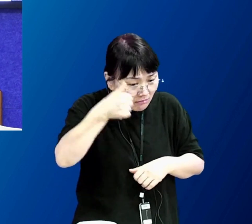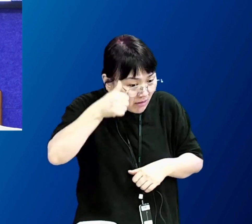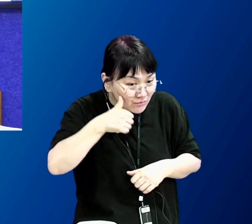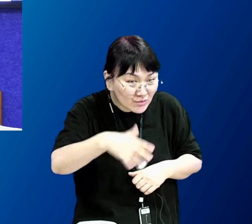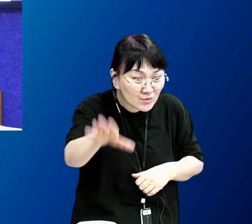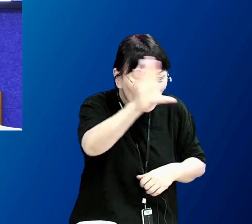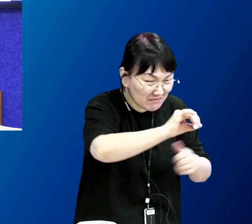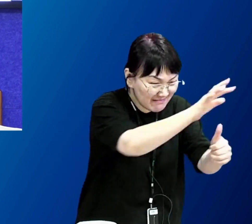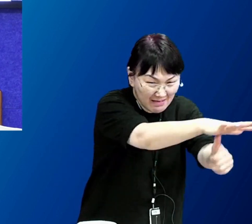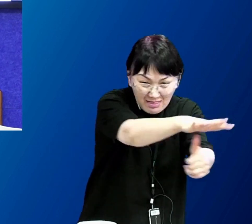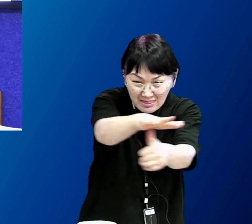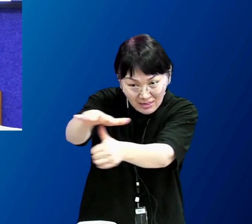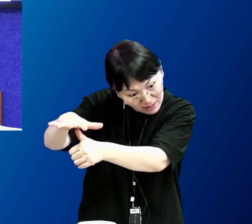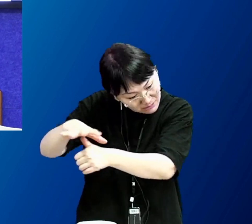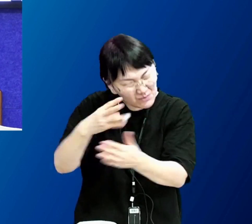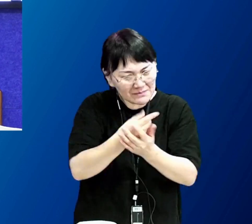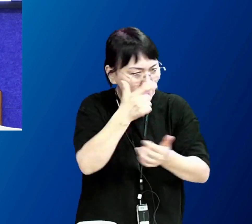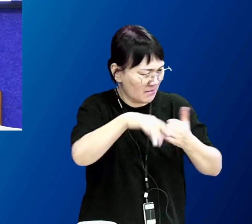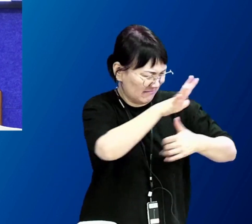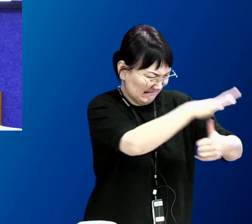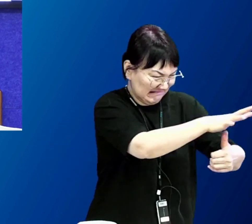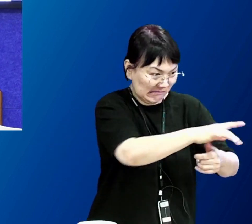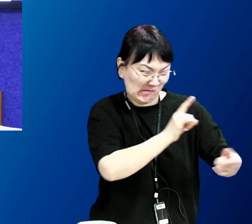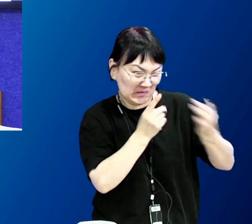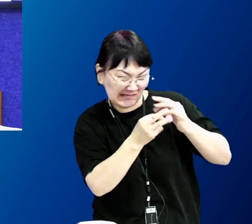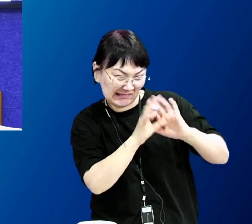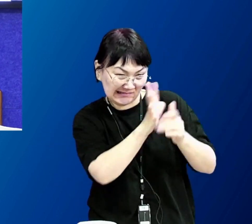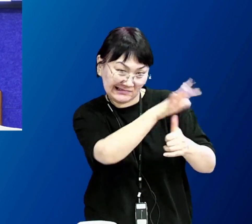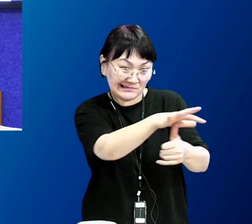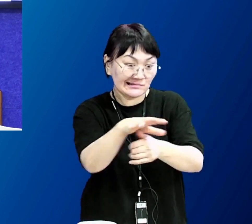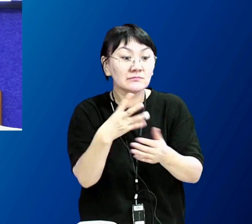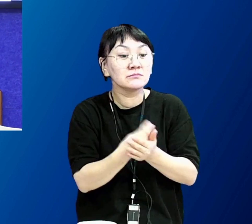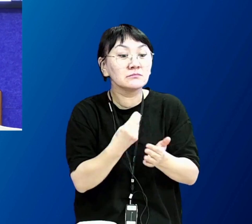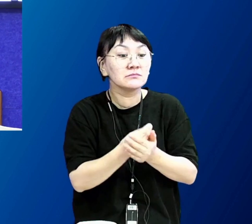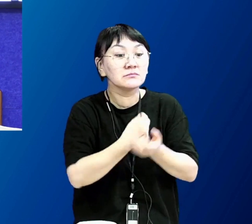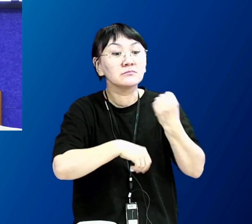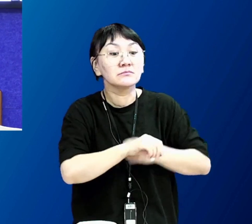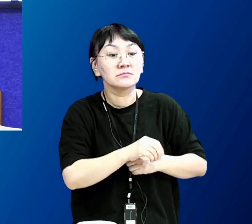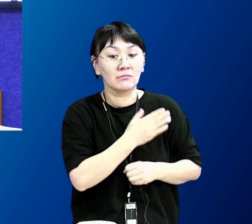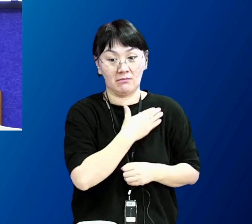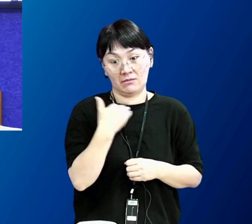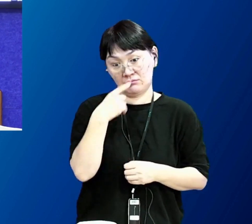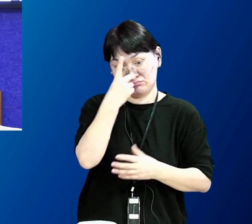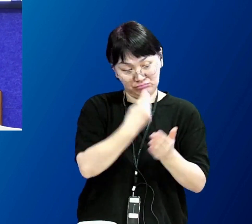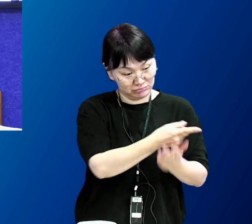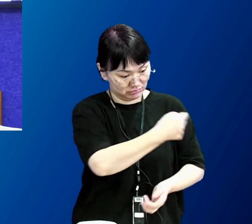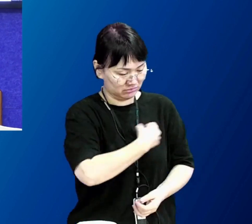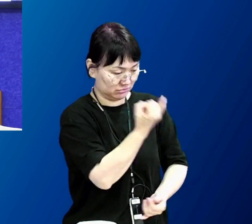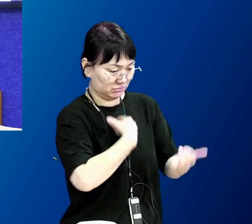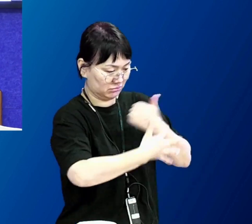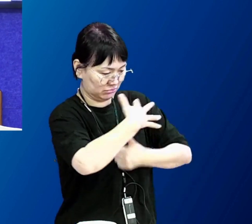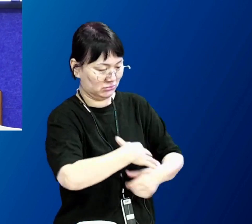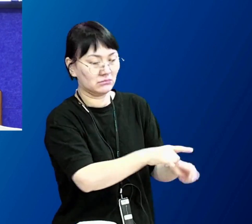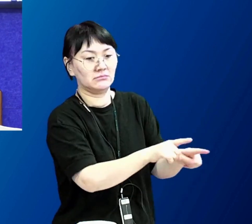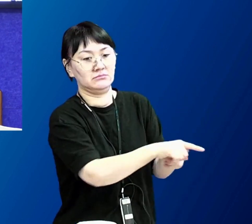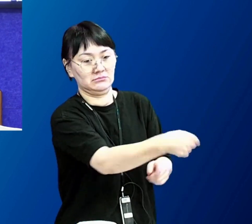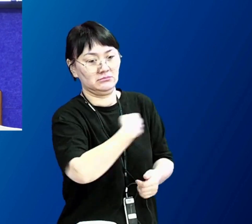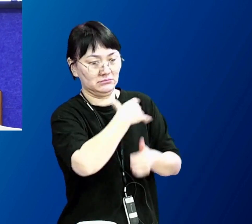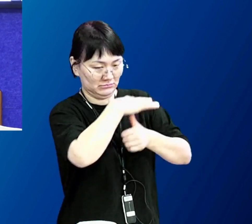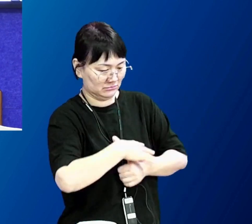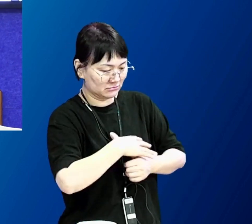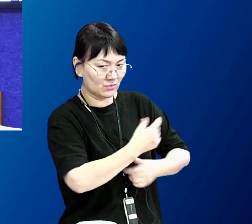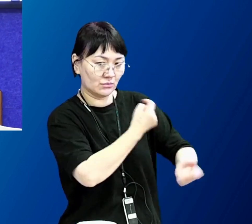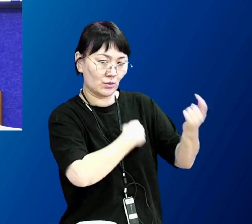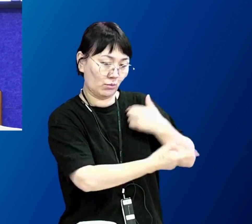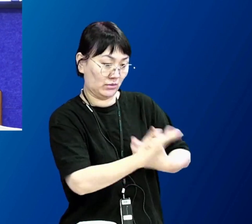нь. Ахан дүүсийг зовоож байгаа нь. Эзэн биш те. Чи намайг хавчиж, намайг зовоож